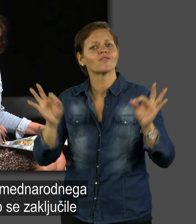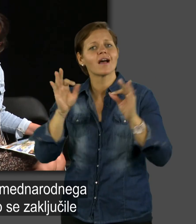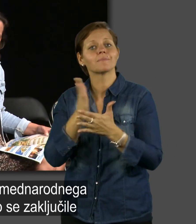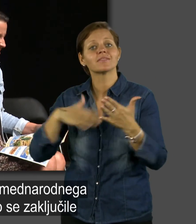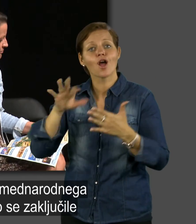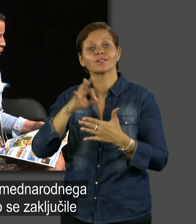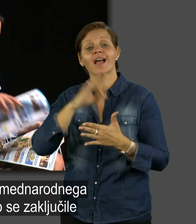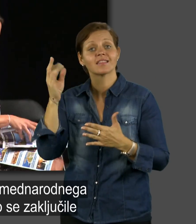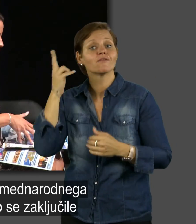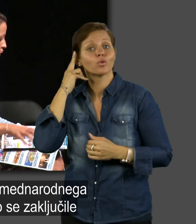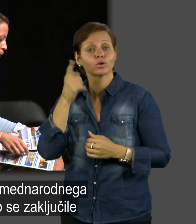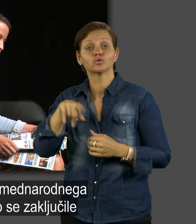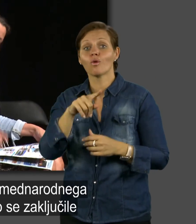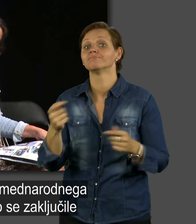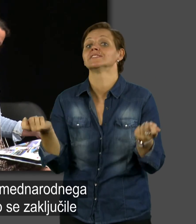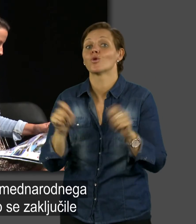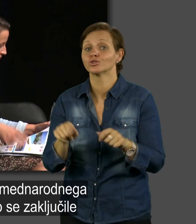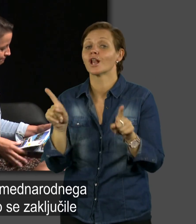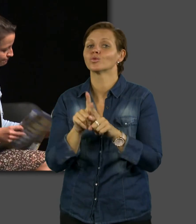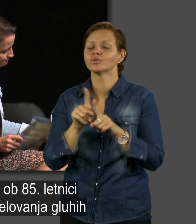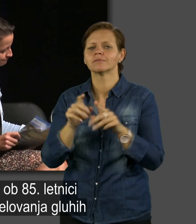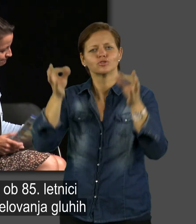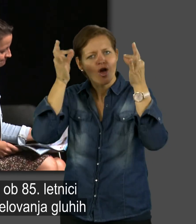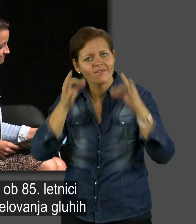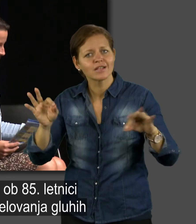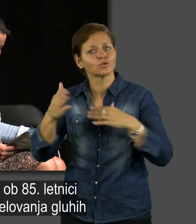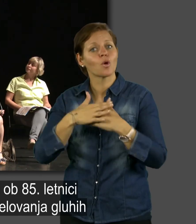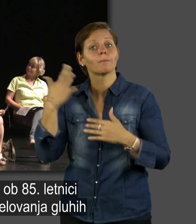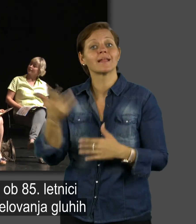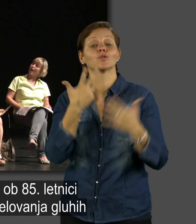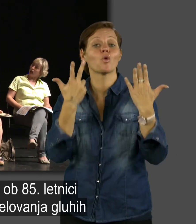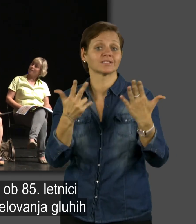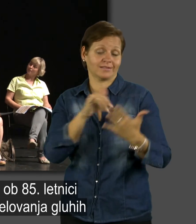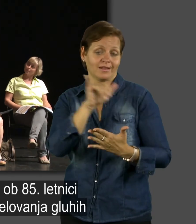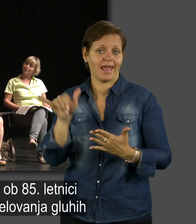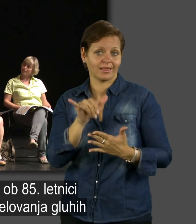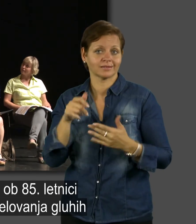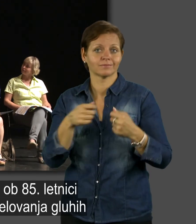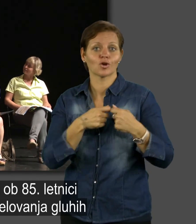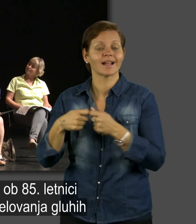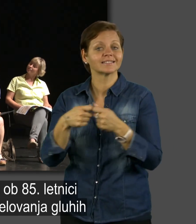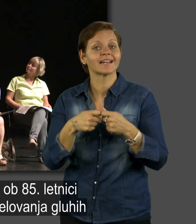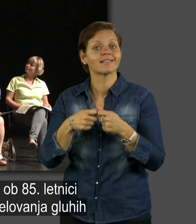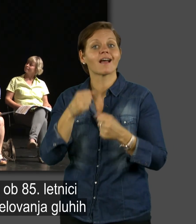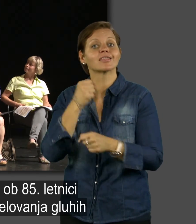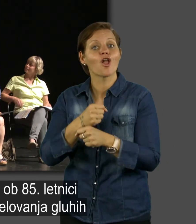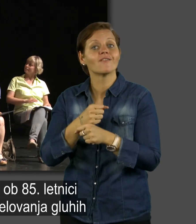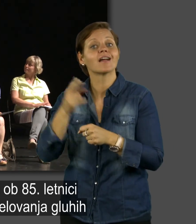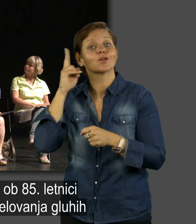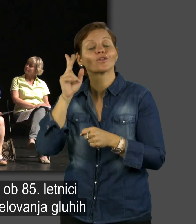S praznovanjem Mednarodnega dneva gluhih so se zaključile tudi slovesnosti ob